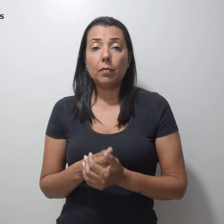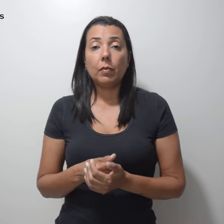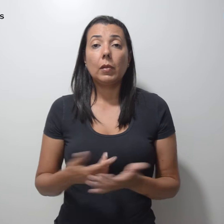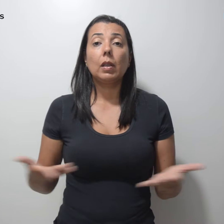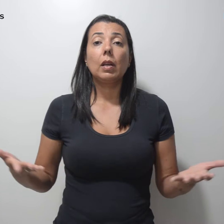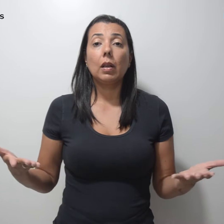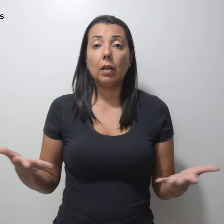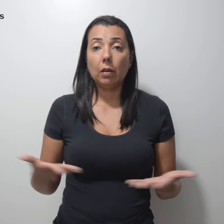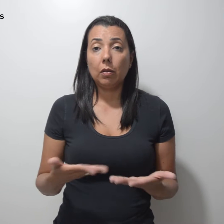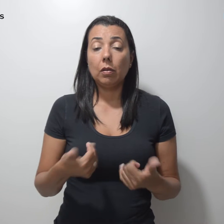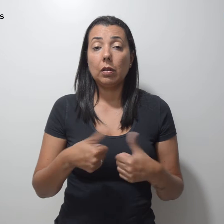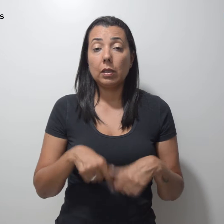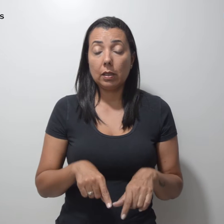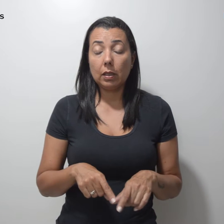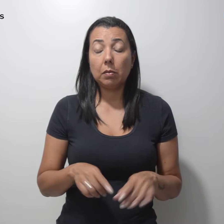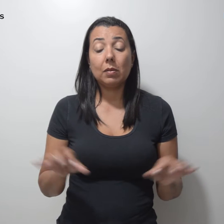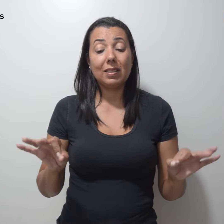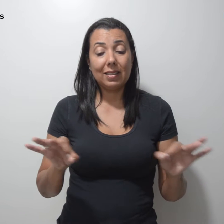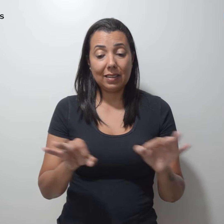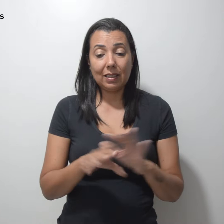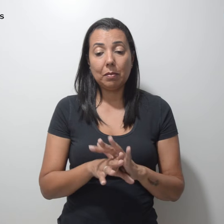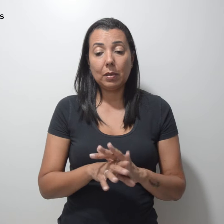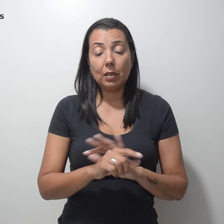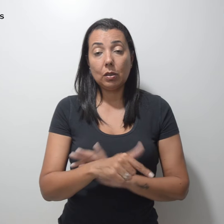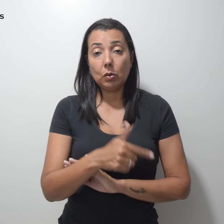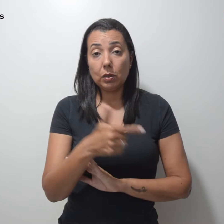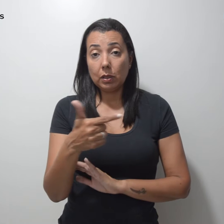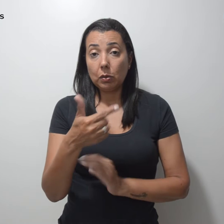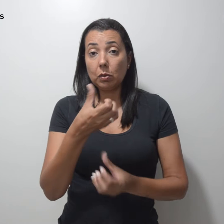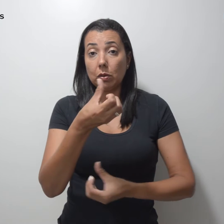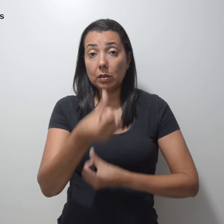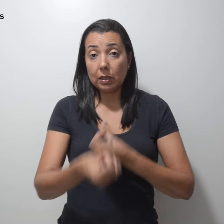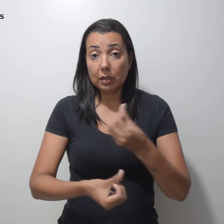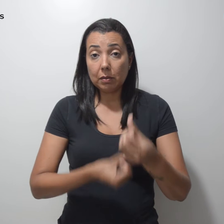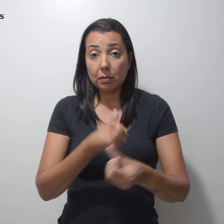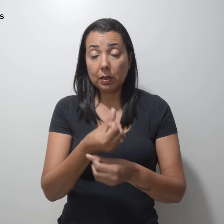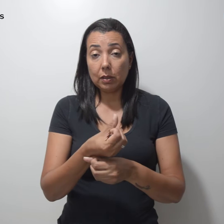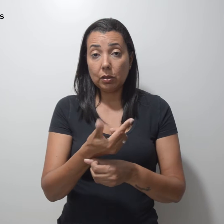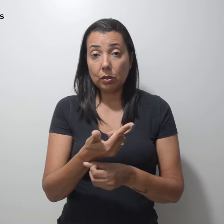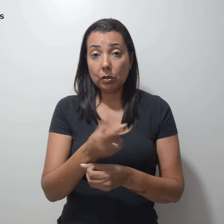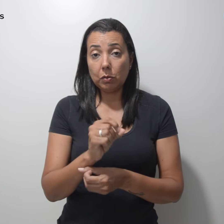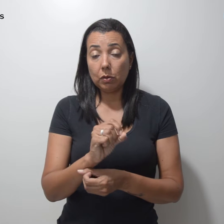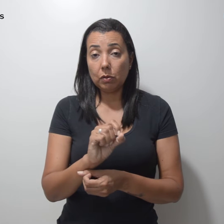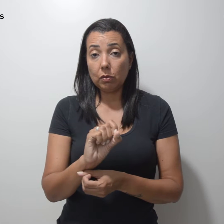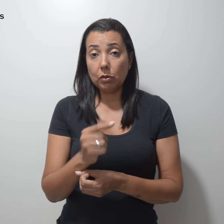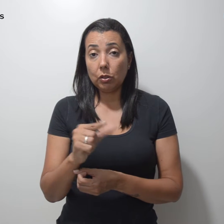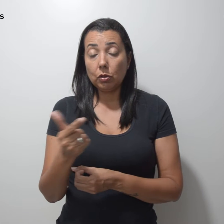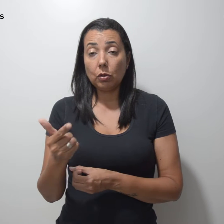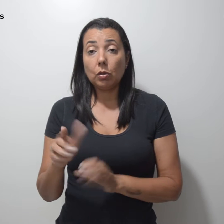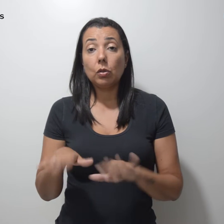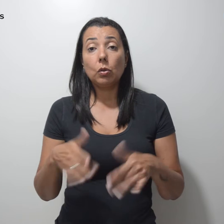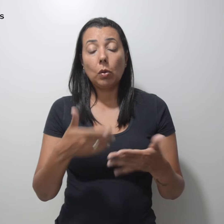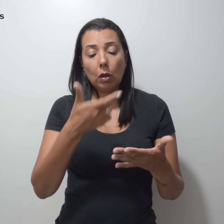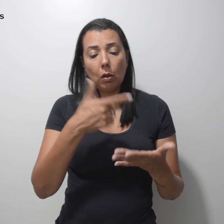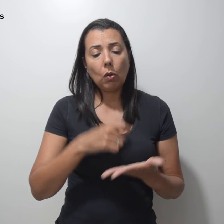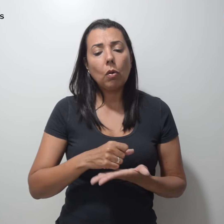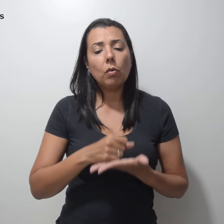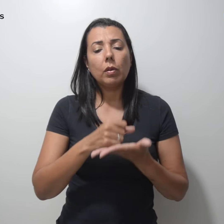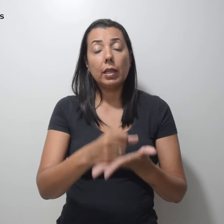momento, estamos concluindo o segundo semestre de 2022, no qual ofereço pela primeira